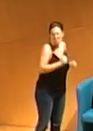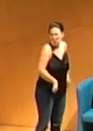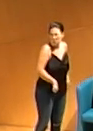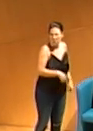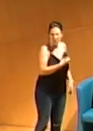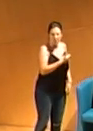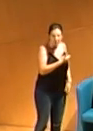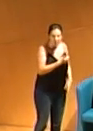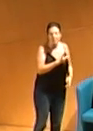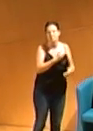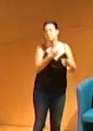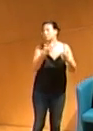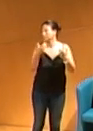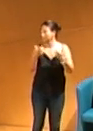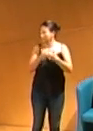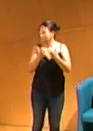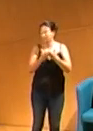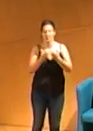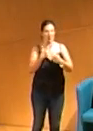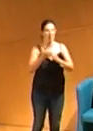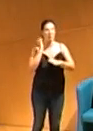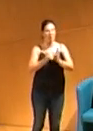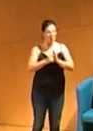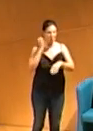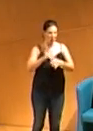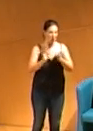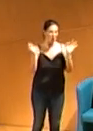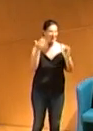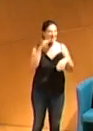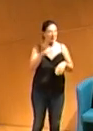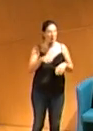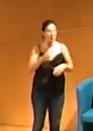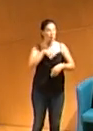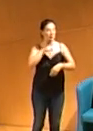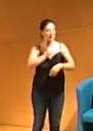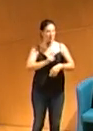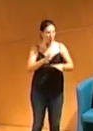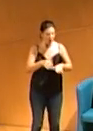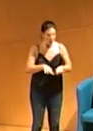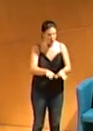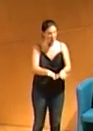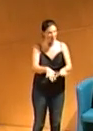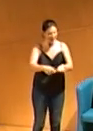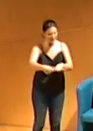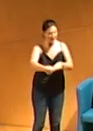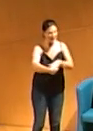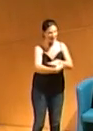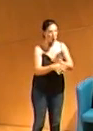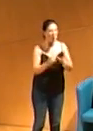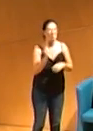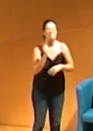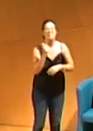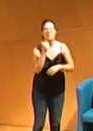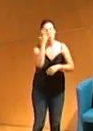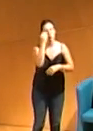que dans le livre, j'en parle. Maintenant, ça va mieux, mais Géraldine, pour lui couper les ongles de pied, des fois, il fallait presque une anesthésie générale.